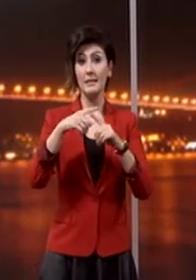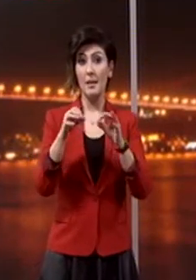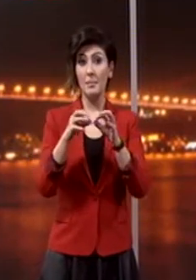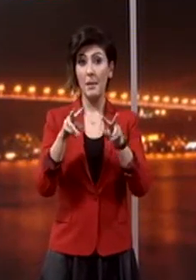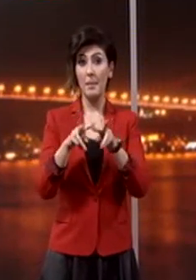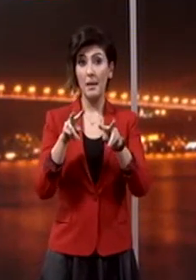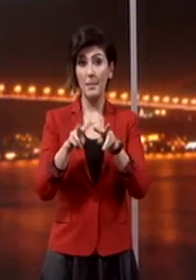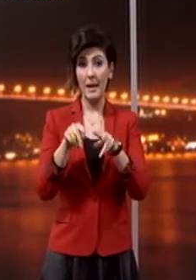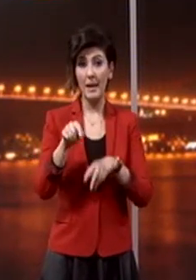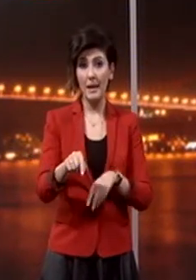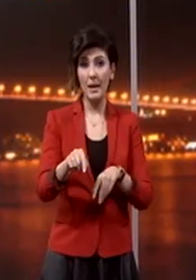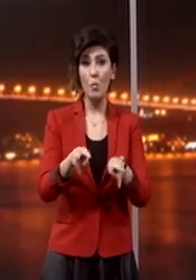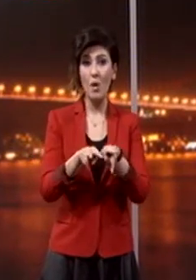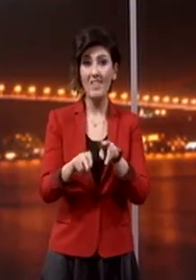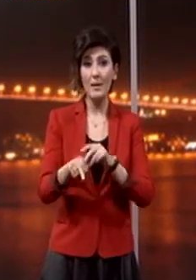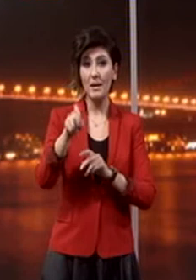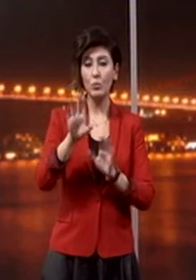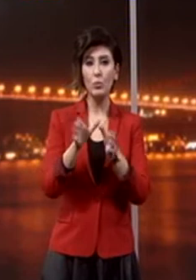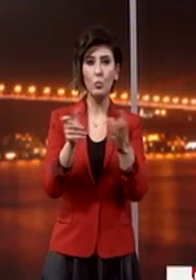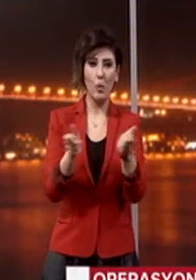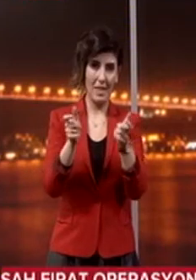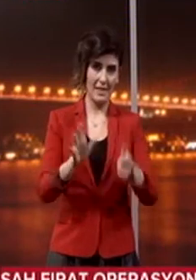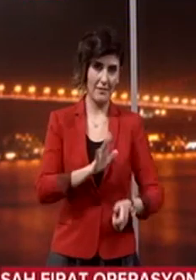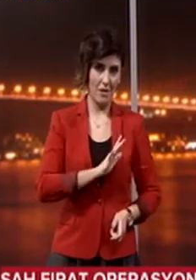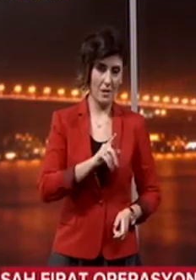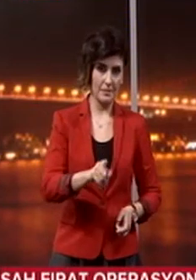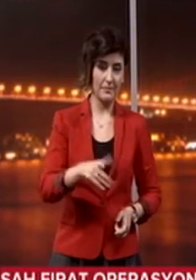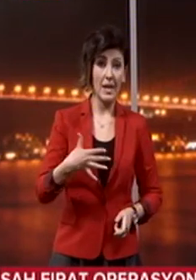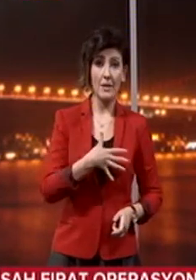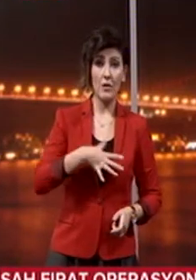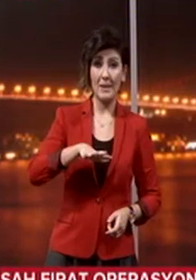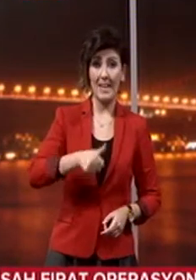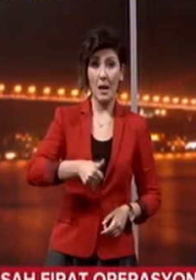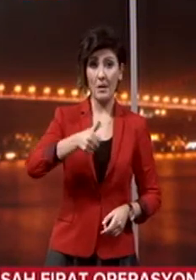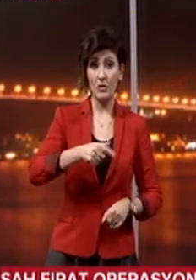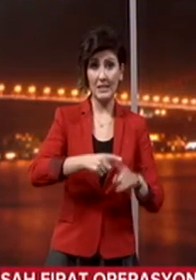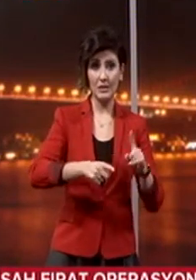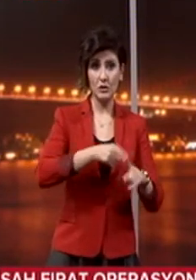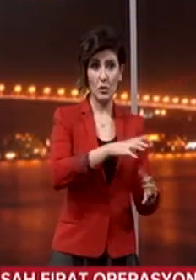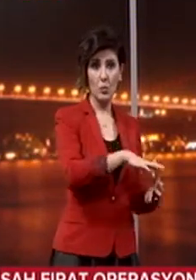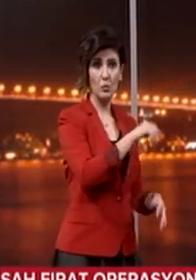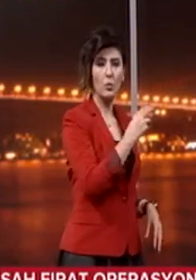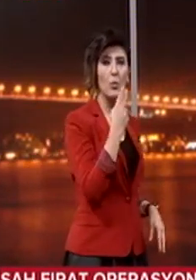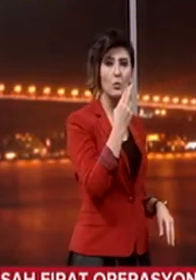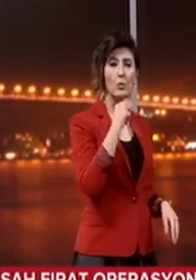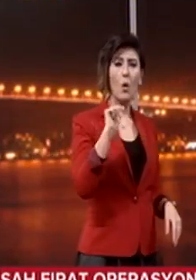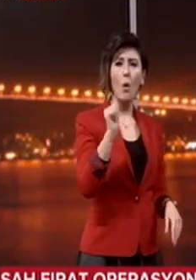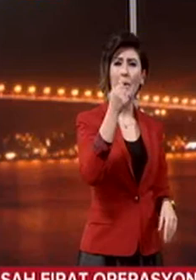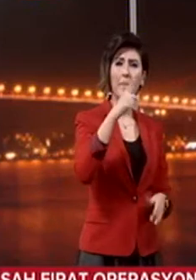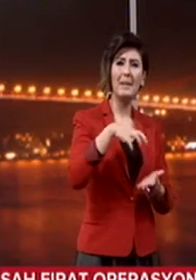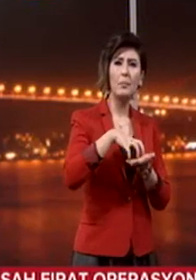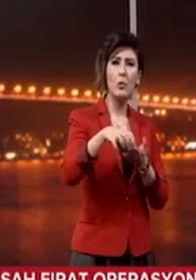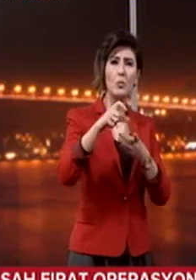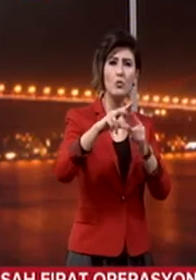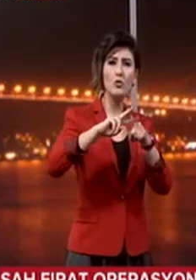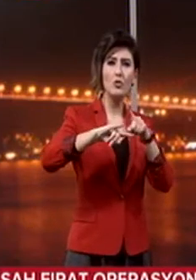Türkiye Büyük Millet Meclisi'nde muhalefet partilerinin grup toplantıları vardı. CHP Genel Başkanı Kemal Kılıçdaroğlu konuşmasının önemli bir